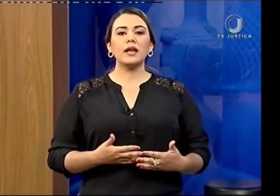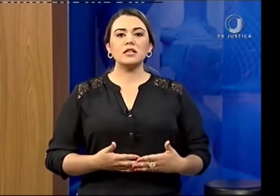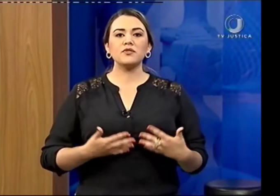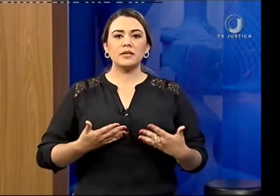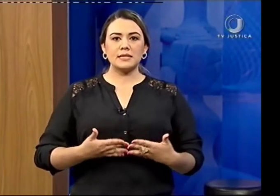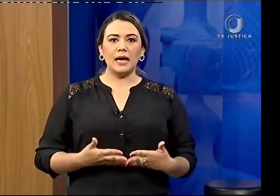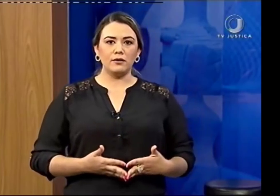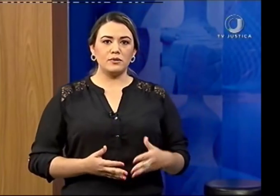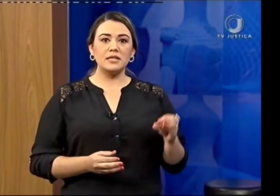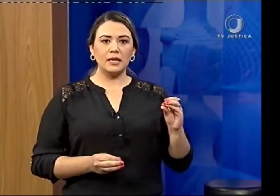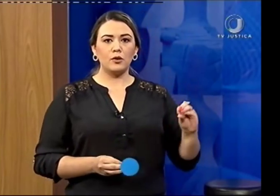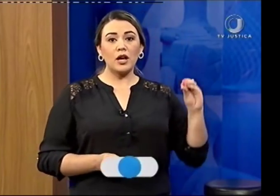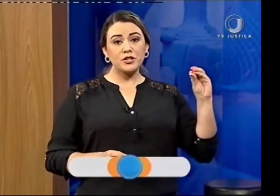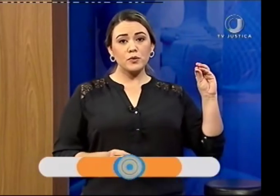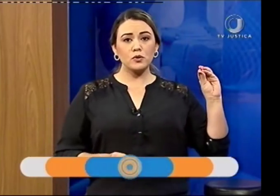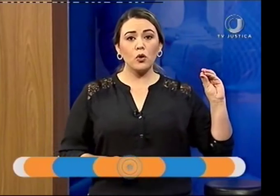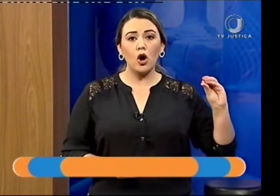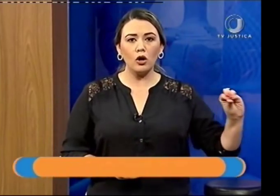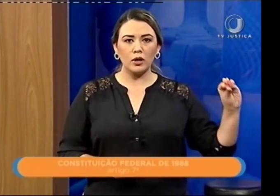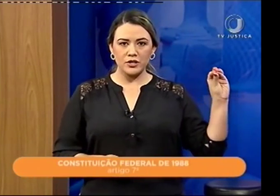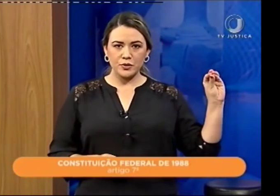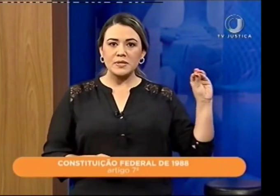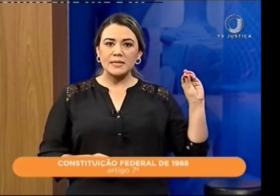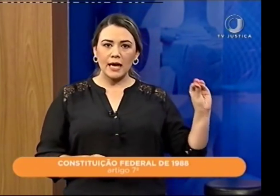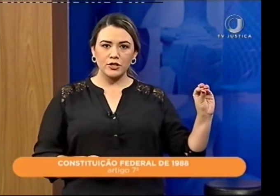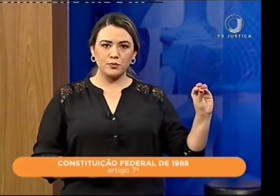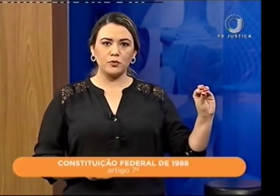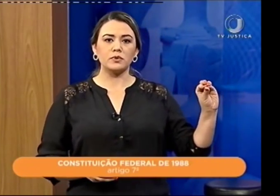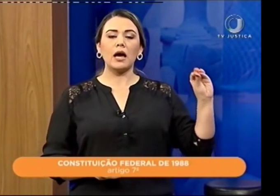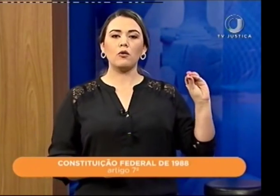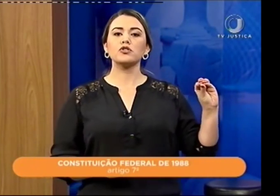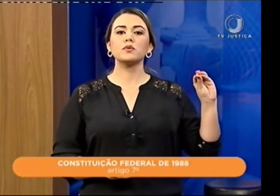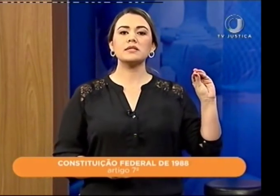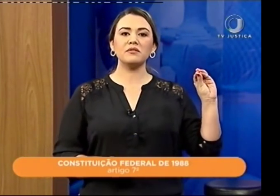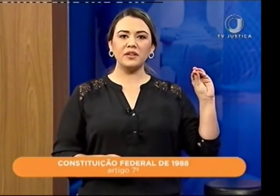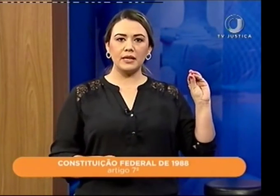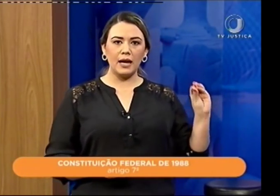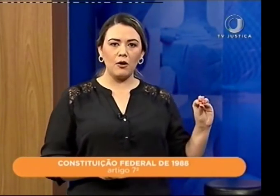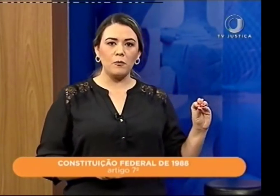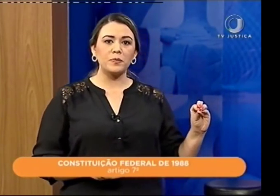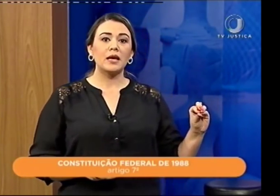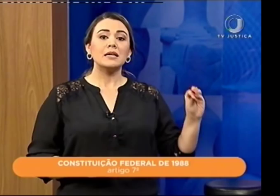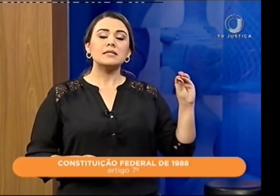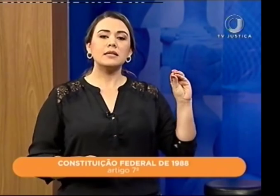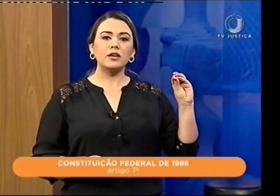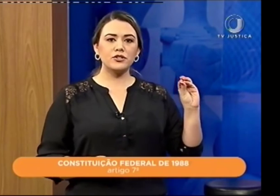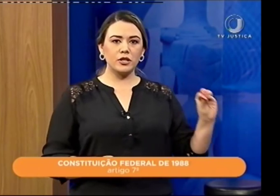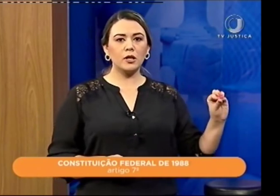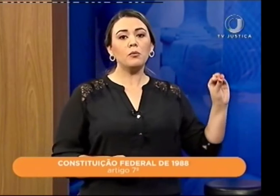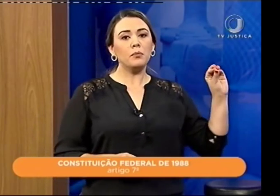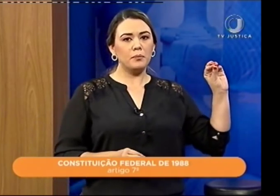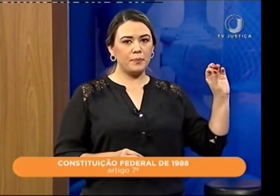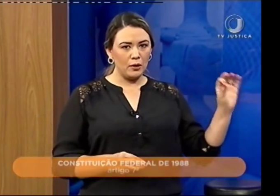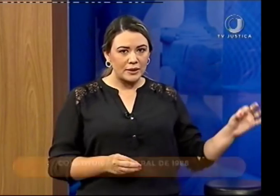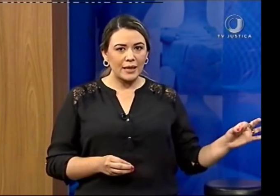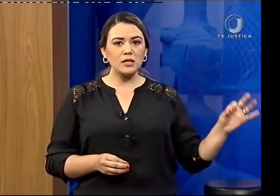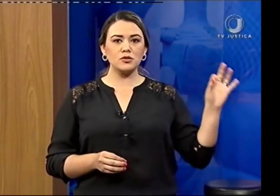direitos fixados ali no rol do artigo 7º da Constituição Federal se destinam, pelo texto,